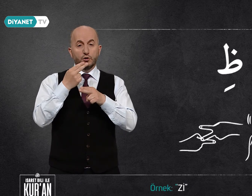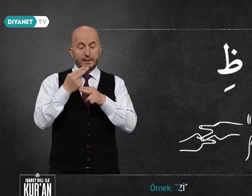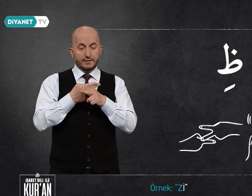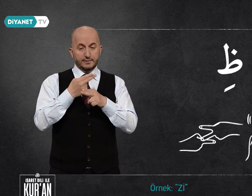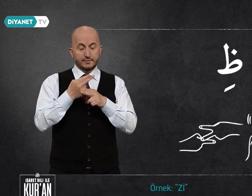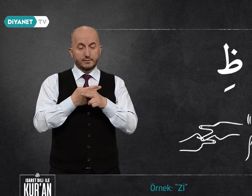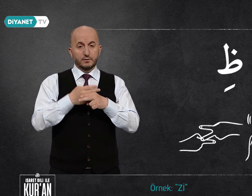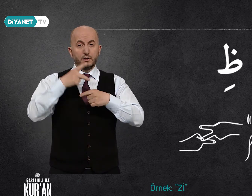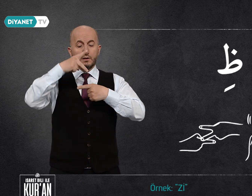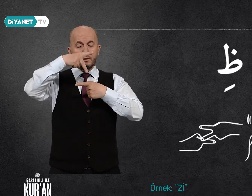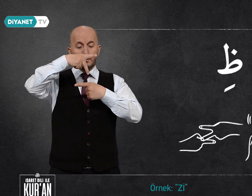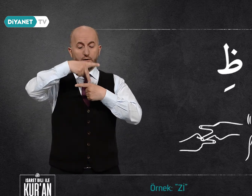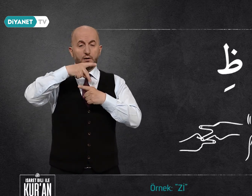Bıy bıy